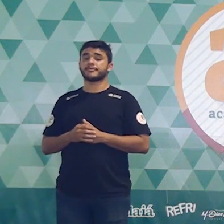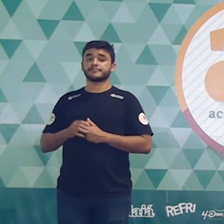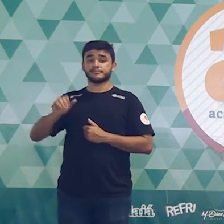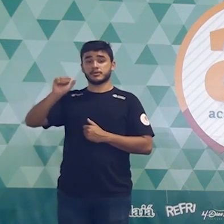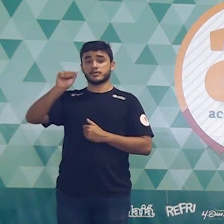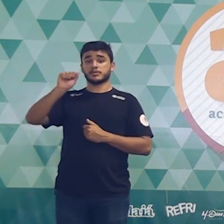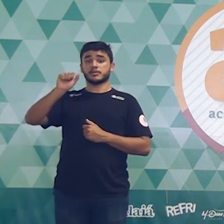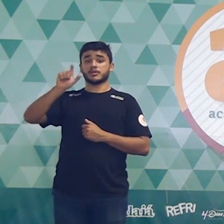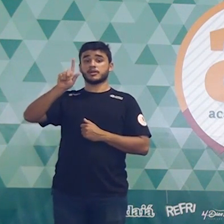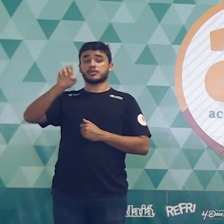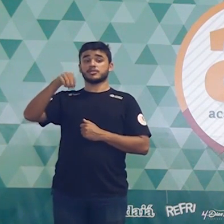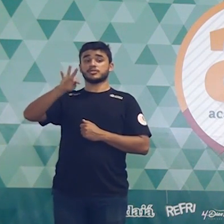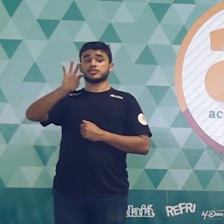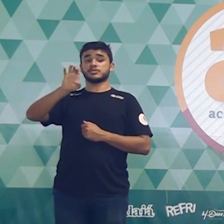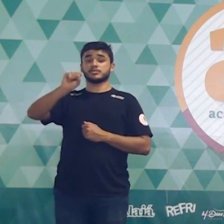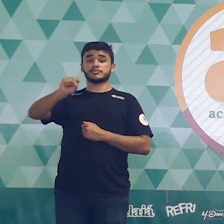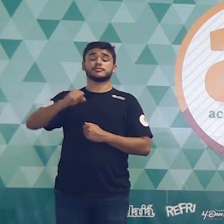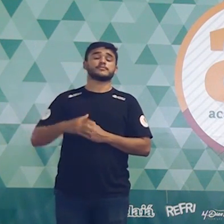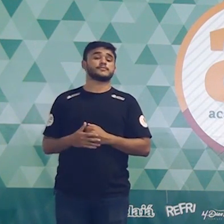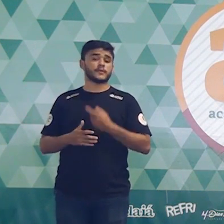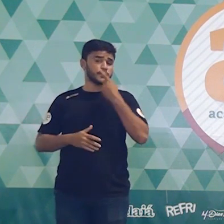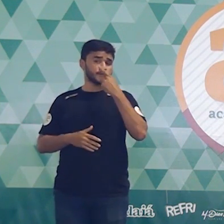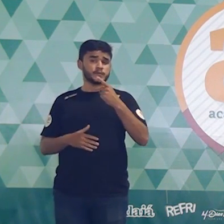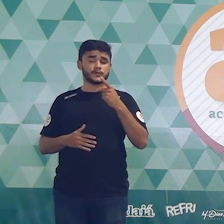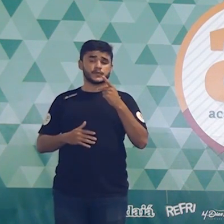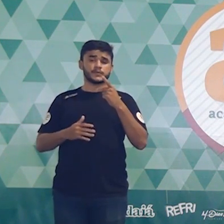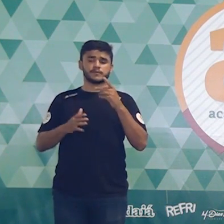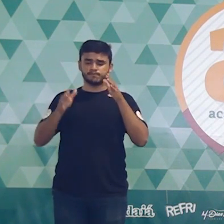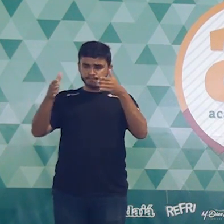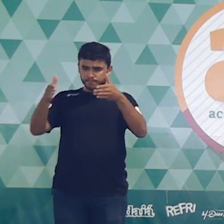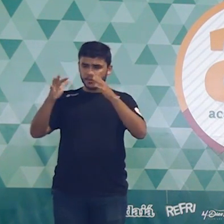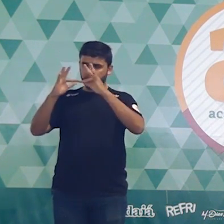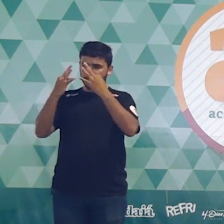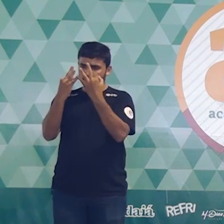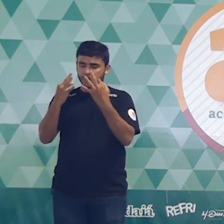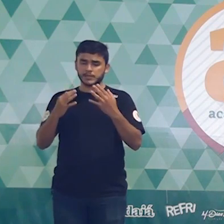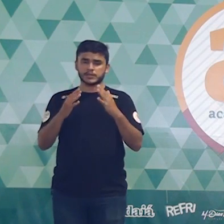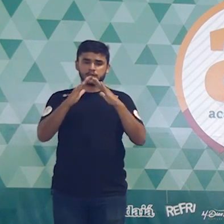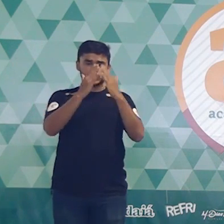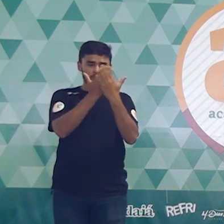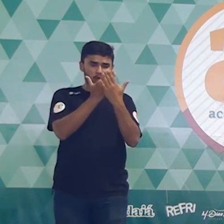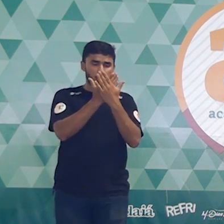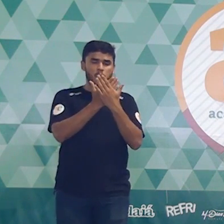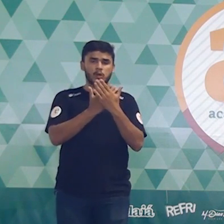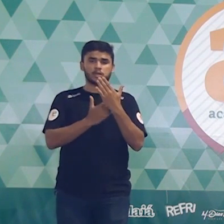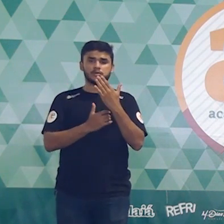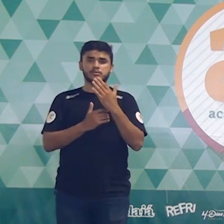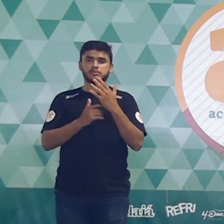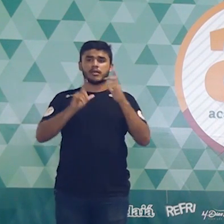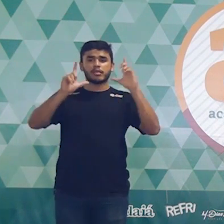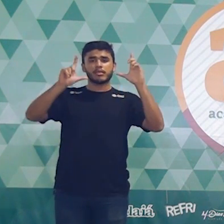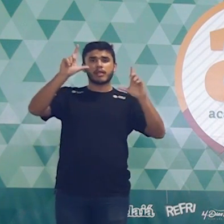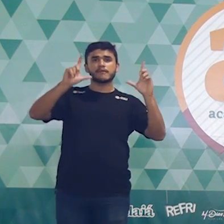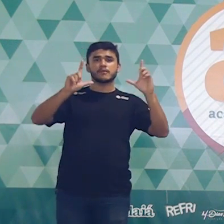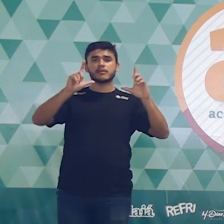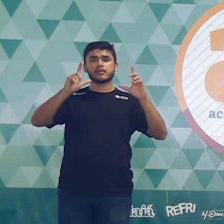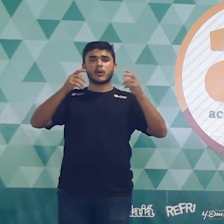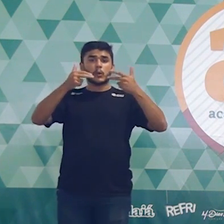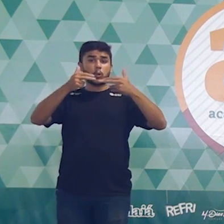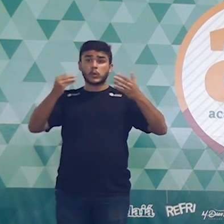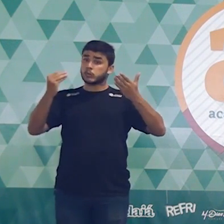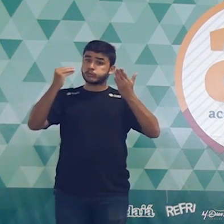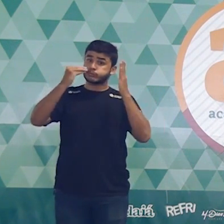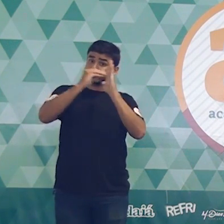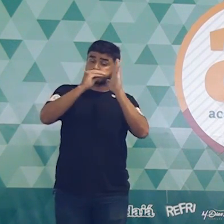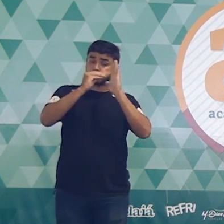pensar no governo, nas famílias, nas escolas, na imprensa, nas ONGs, todo mundo aí é agente. Diego, aí quais são